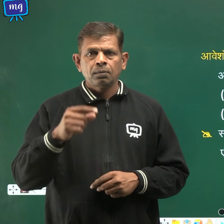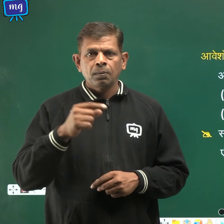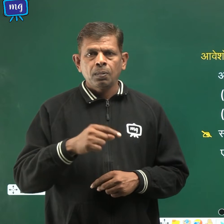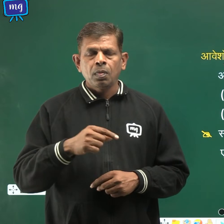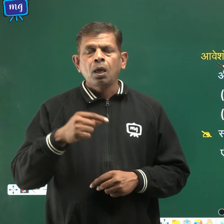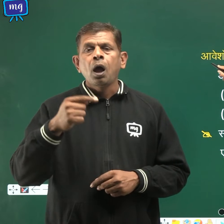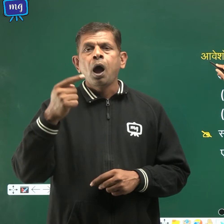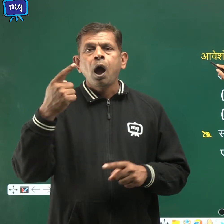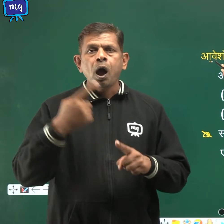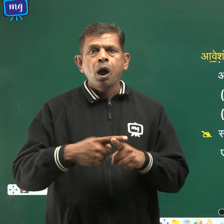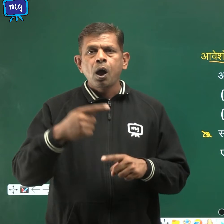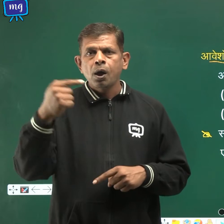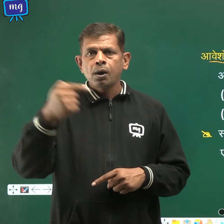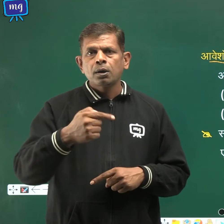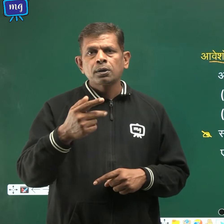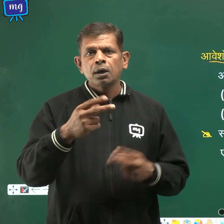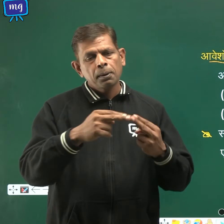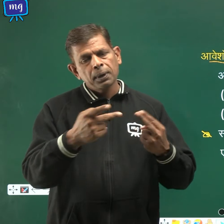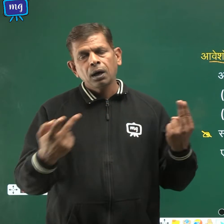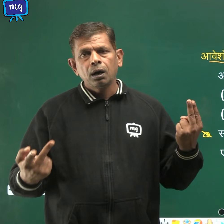आवेशों के प्रकार।